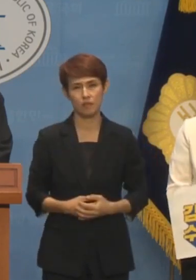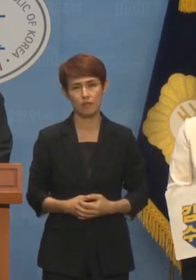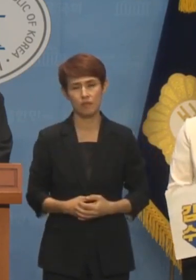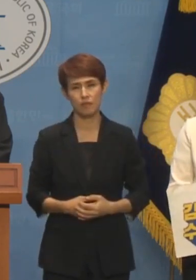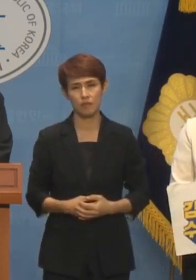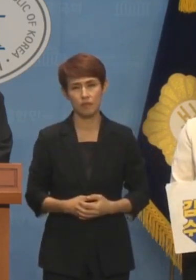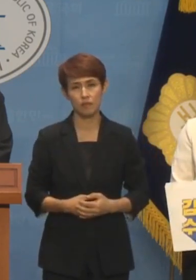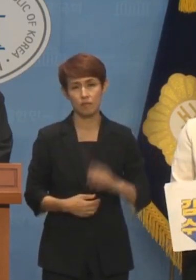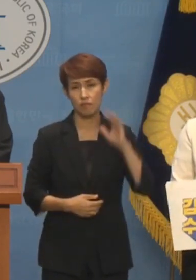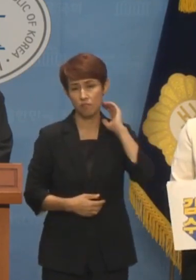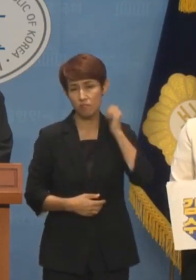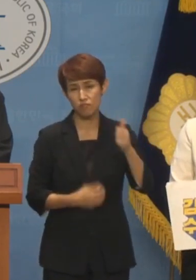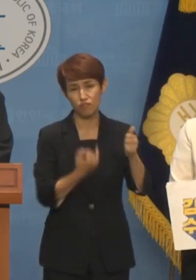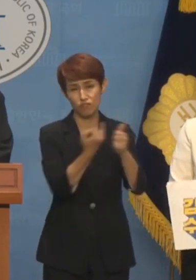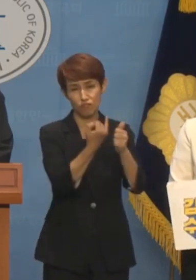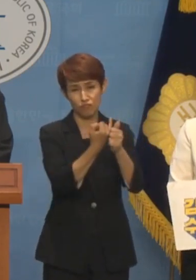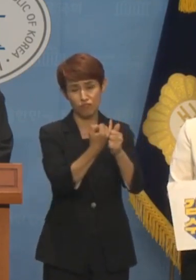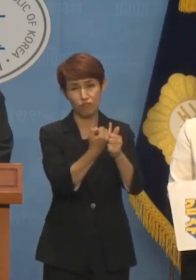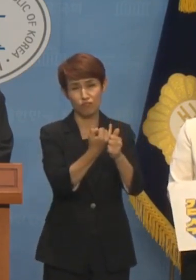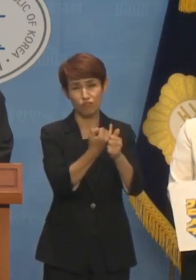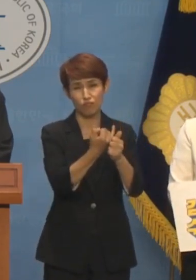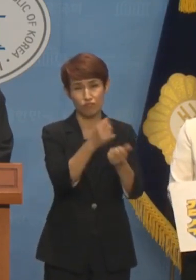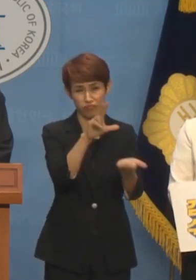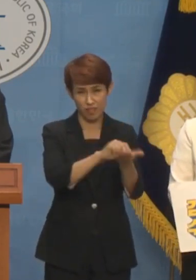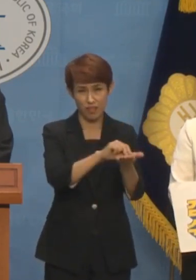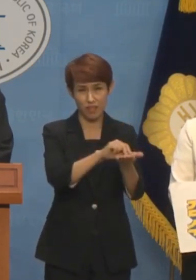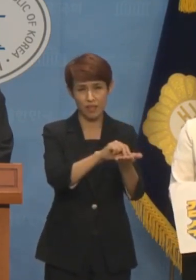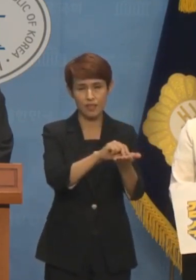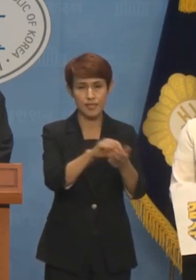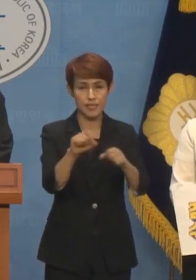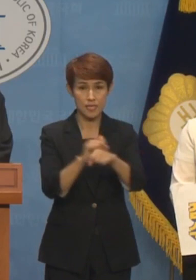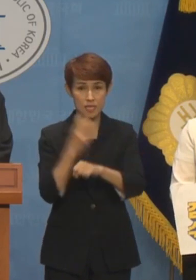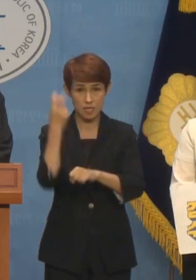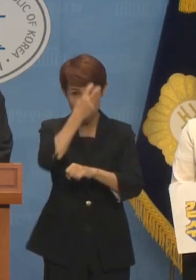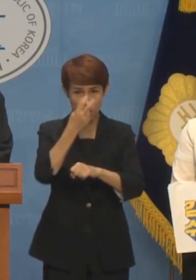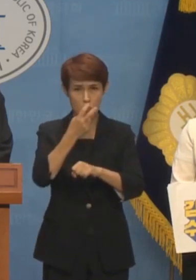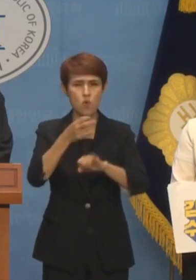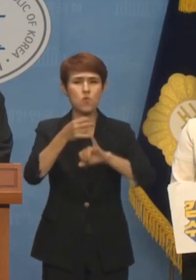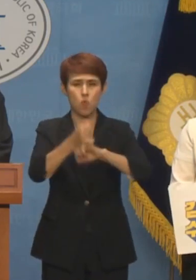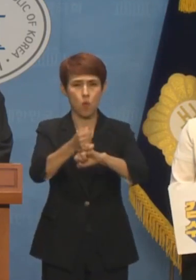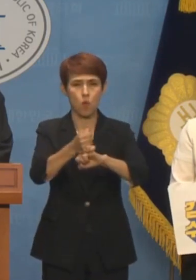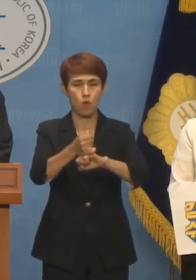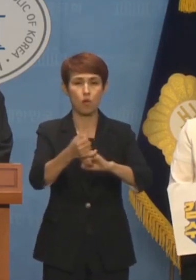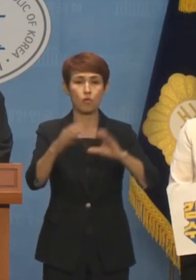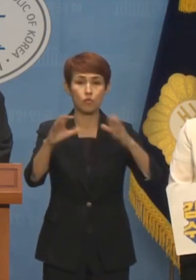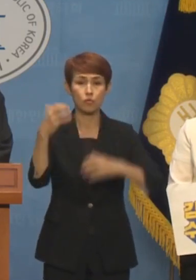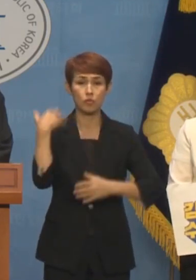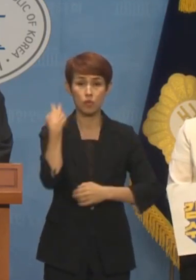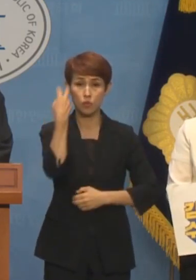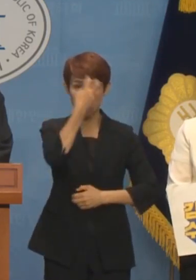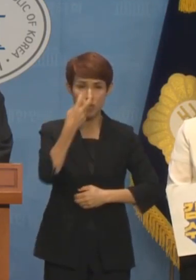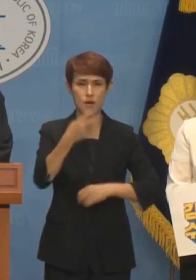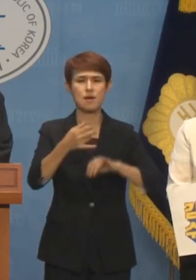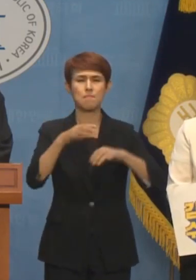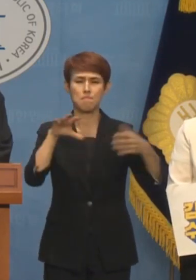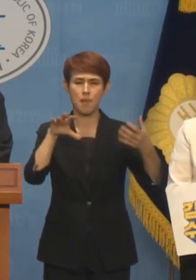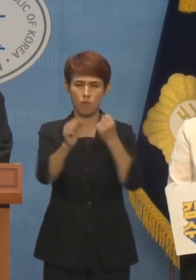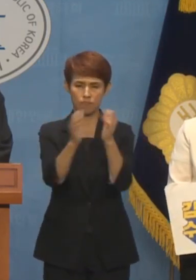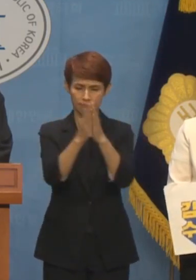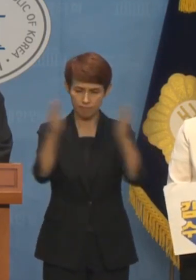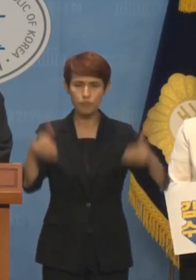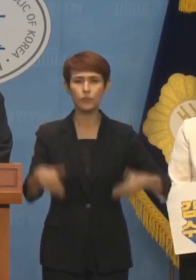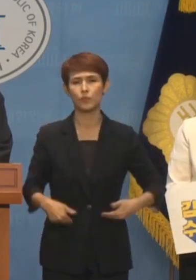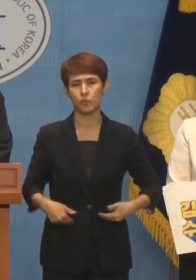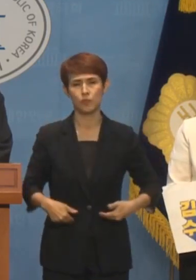양명주 이 특검은 이루어져야 되고 국정조사도 바로 실행되어져야